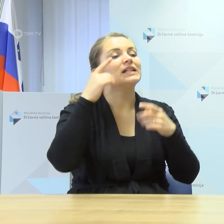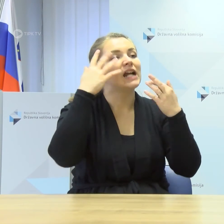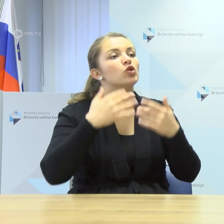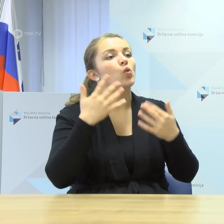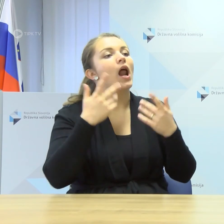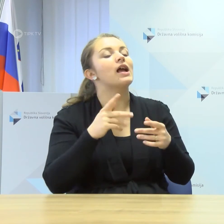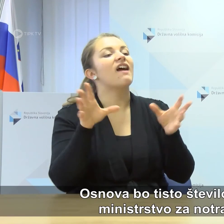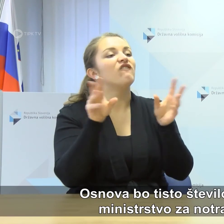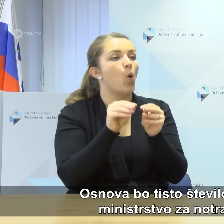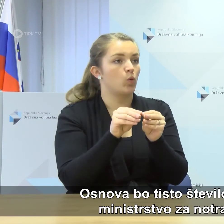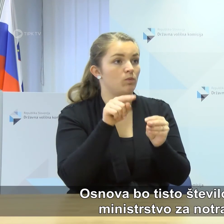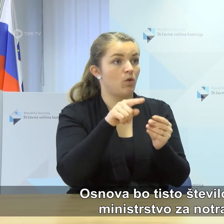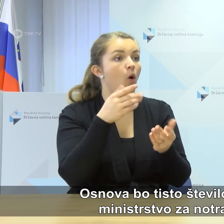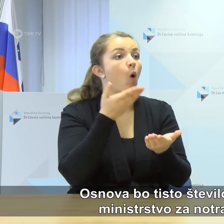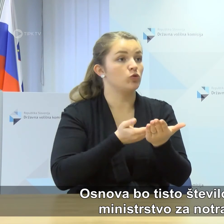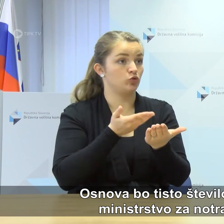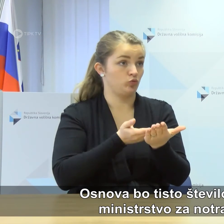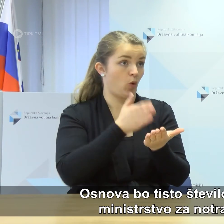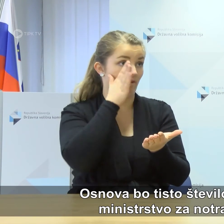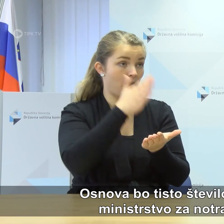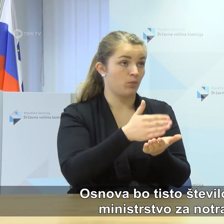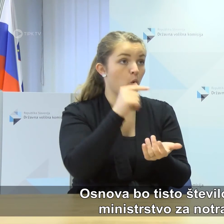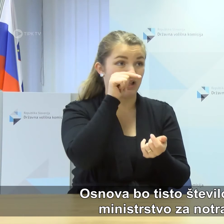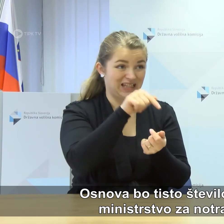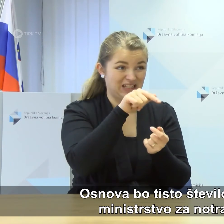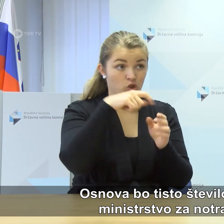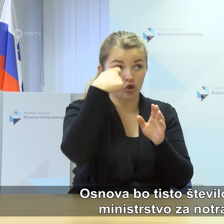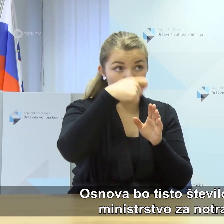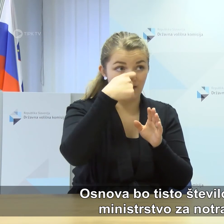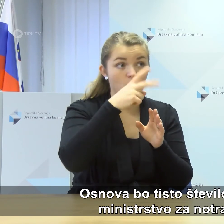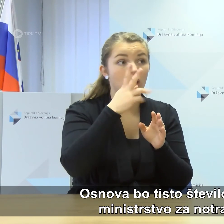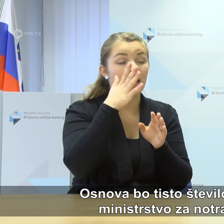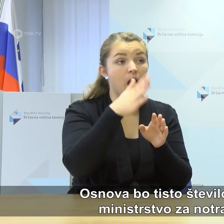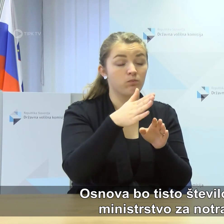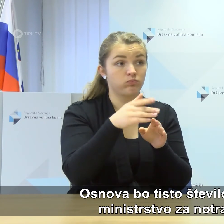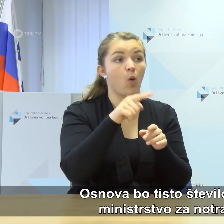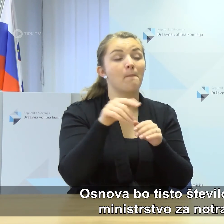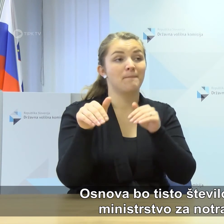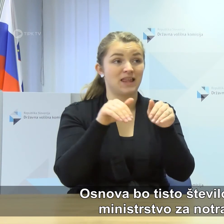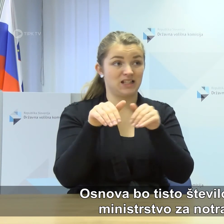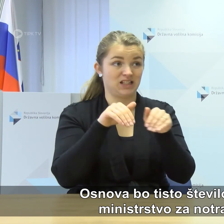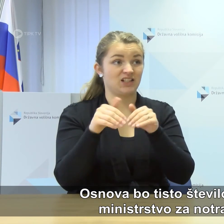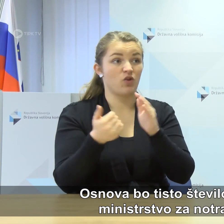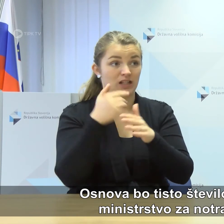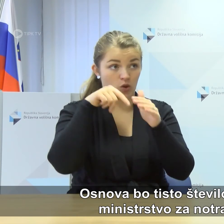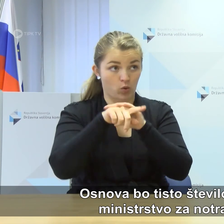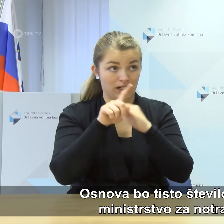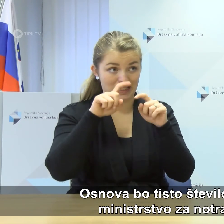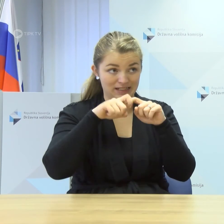Osnova bo tisto število, ki ga bo pristojno ministrstvo za notranje zadeve dalo,